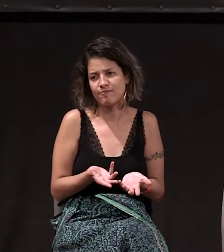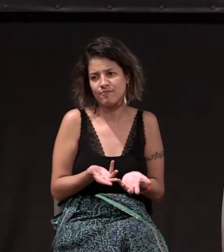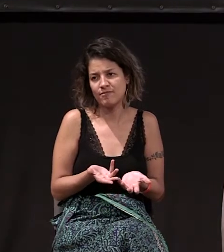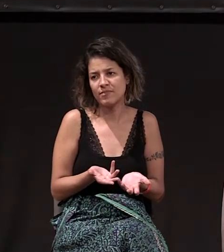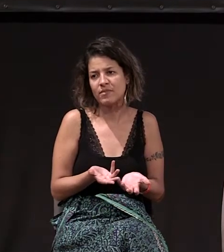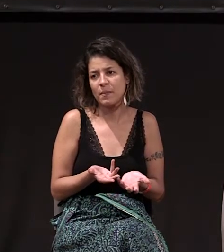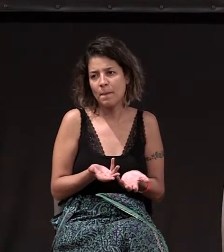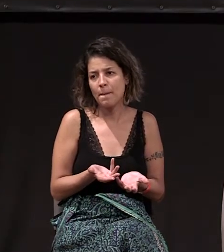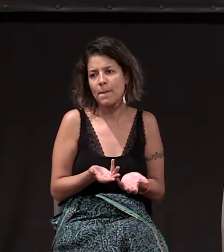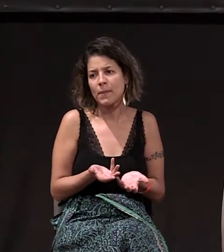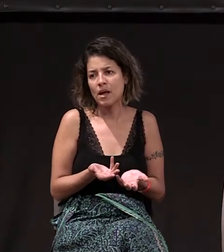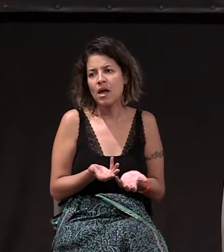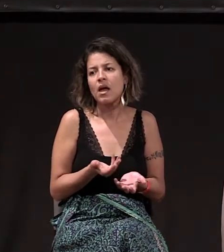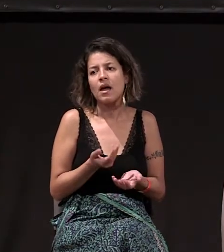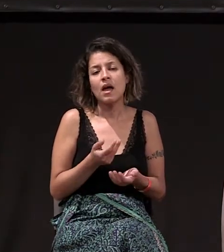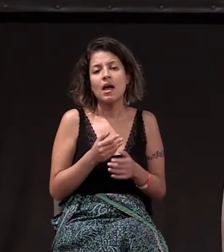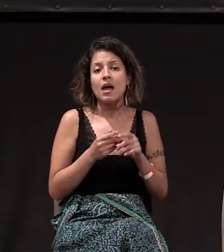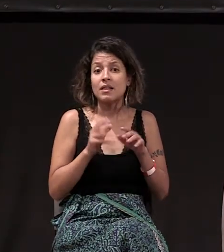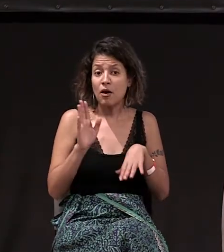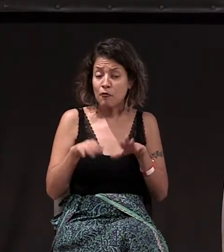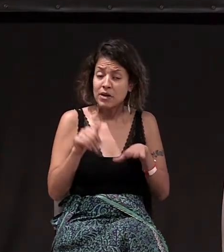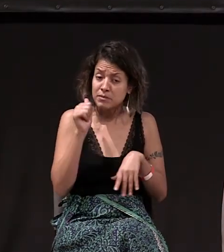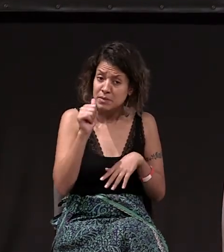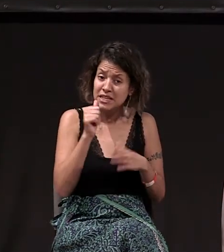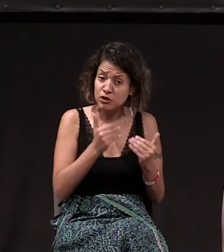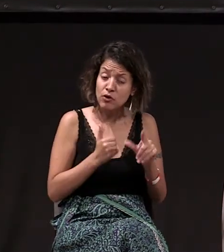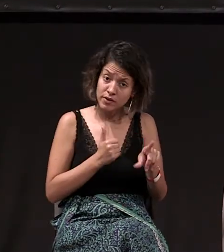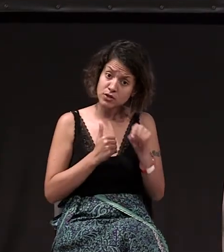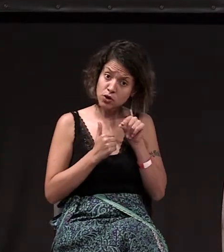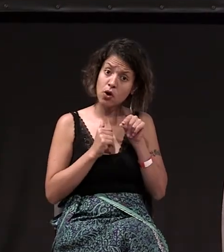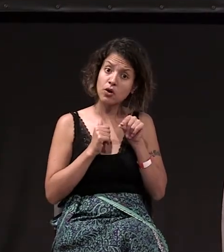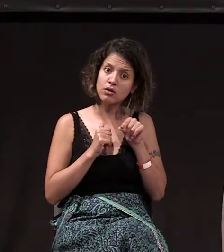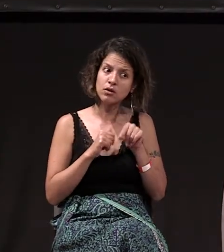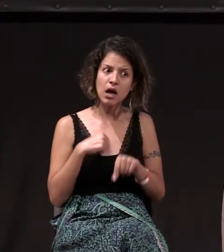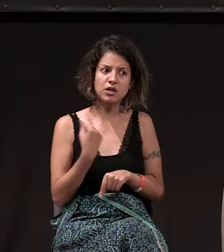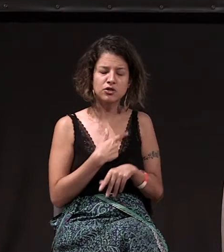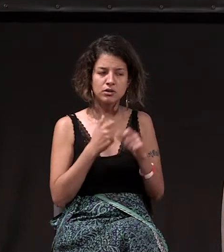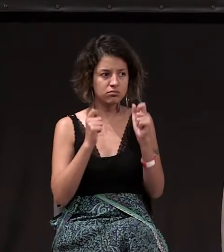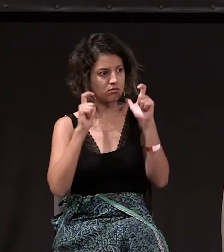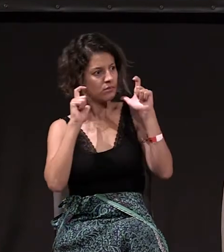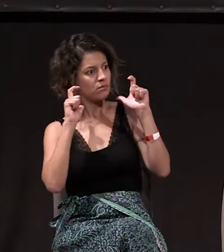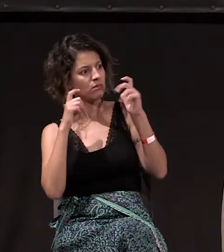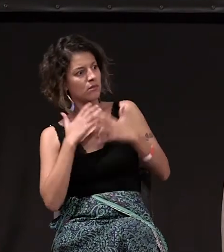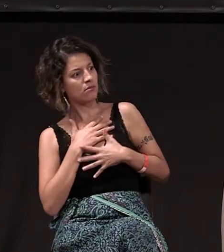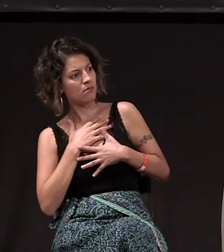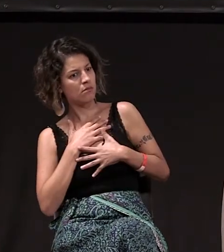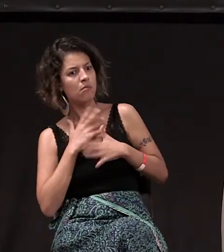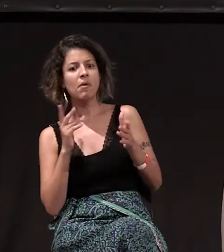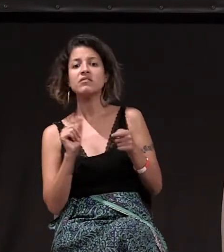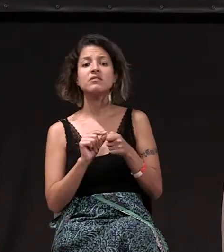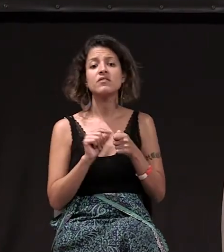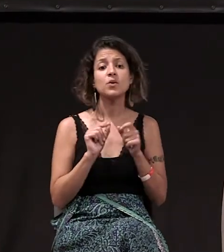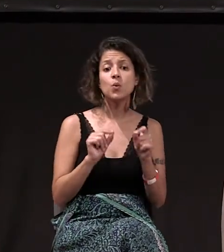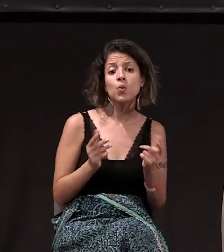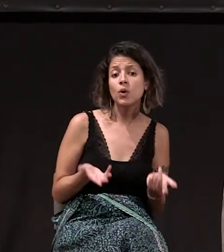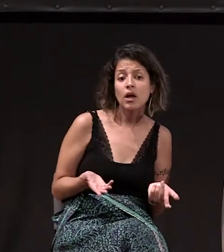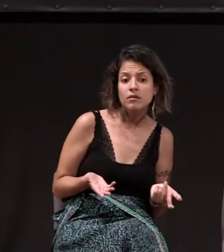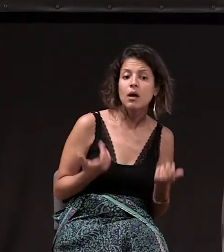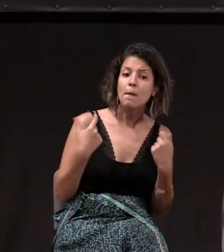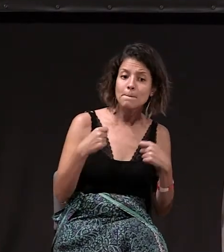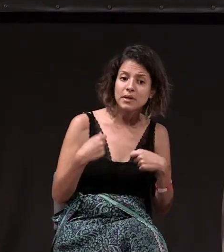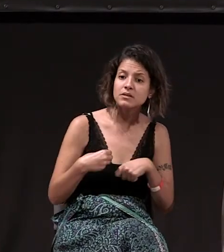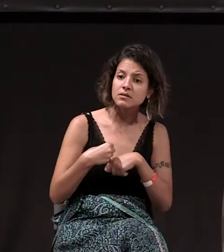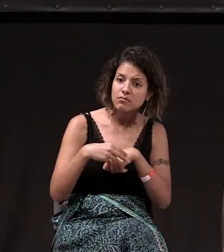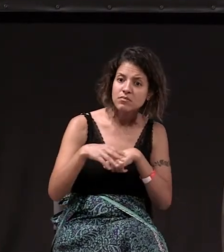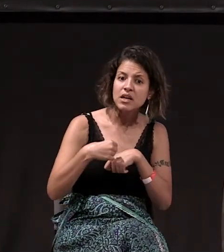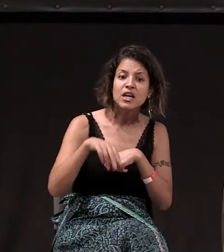uma escolha, ainda que a gente se choque. Agora, o que fazer? A gente tem que dar